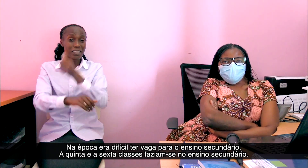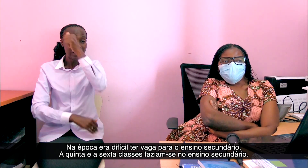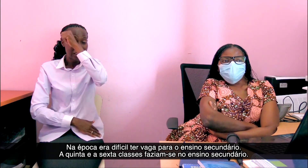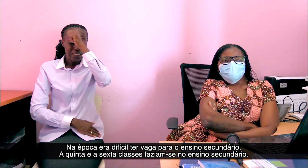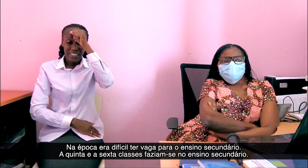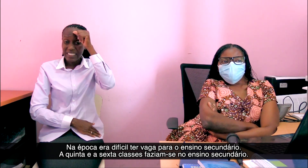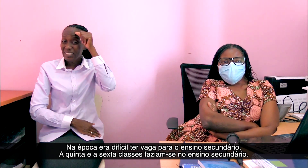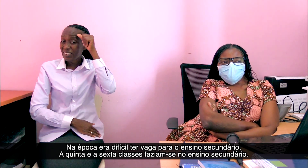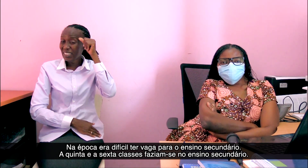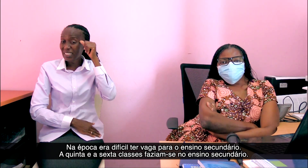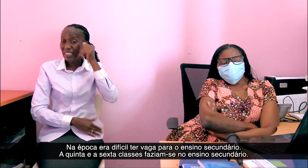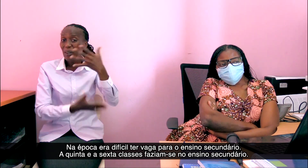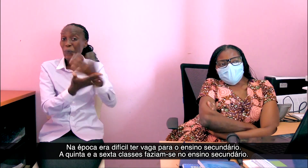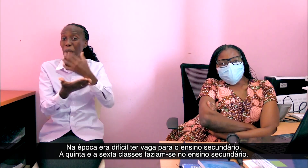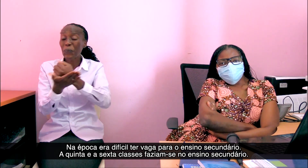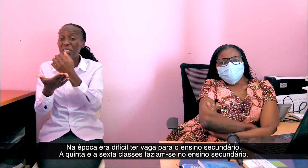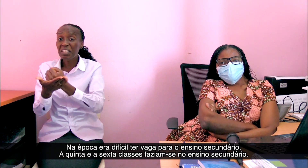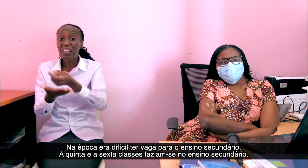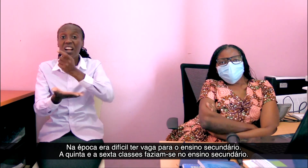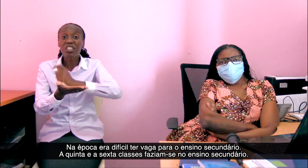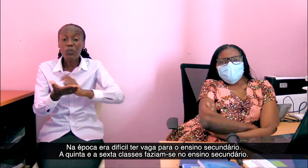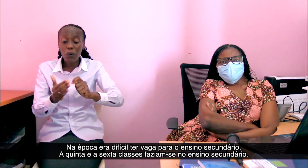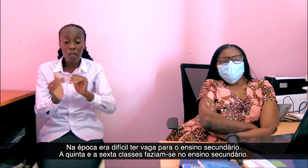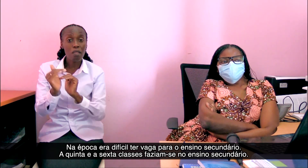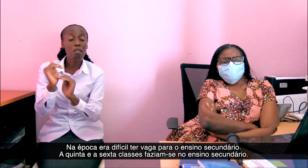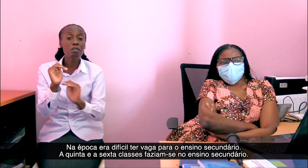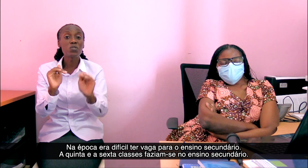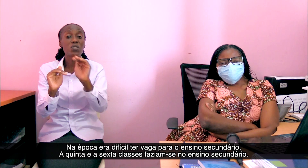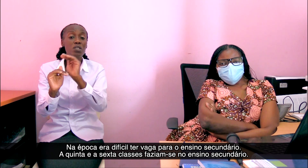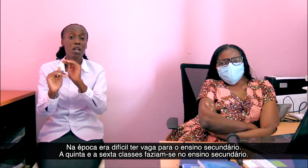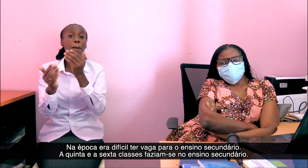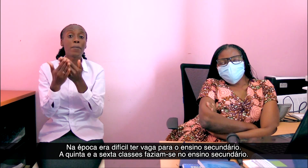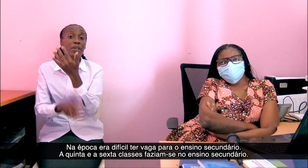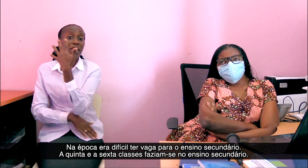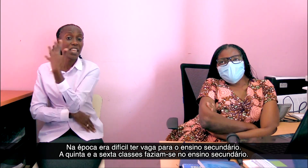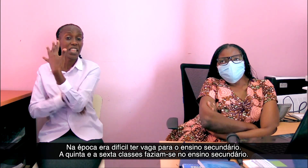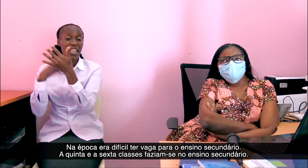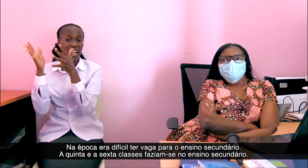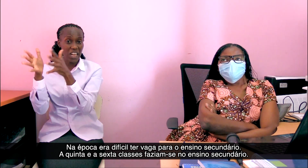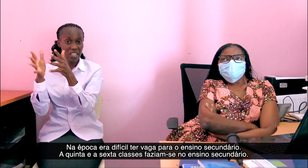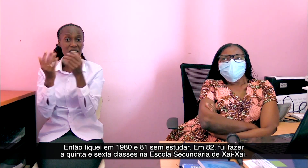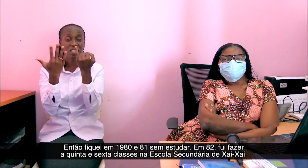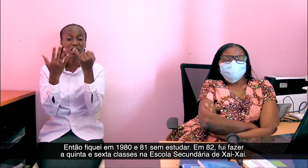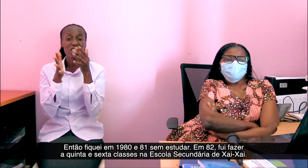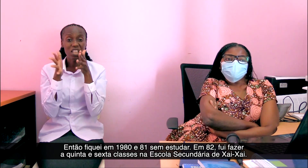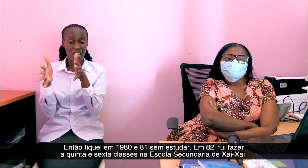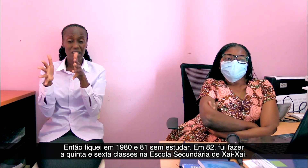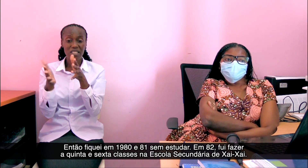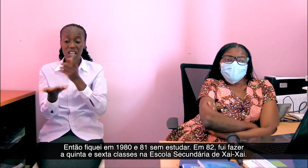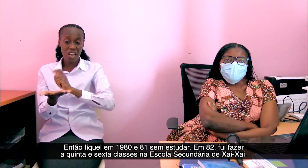vaga para ensino secundário, porque a quinta e sexta classe fazia-se no ensino secundário. Então fiquei em